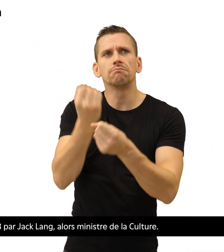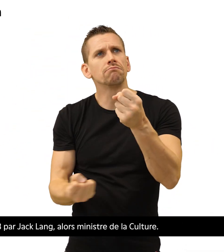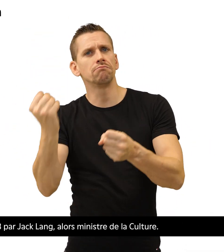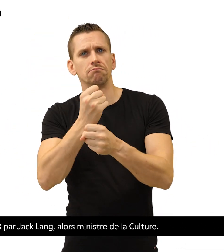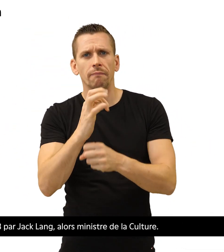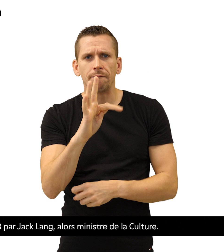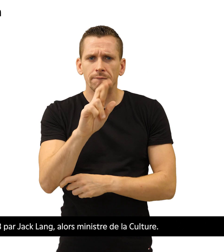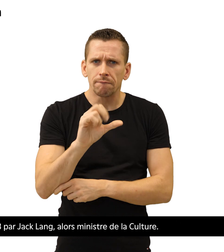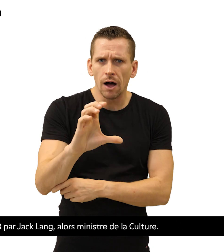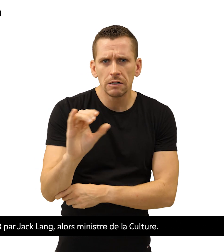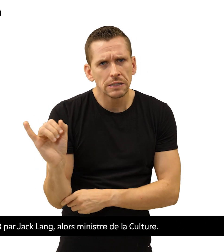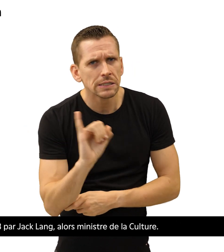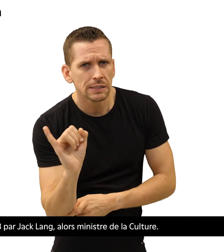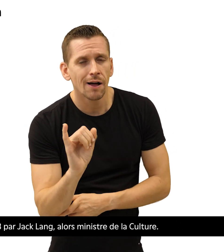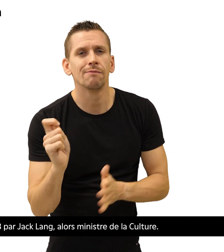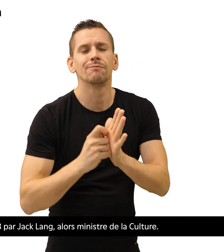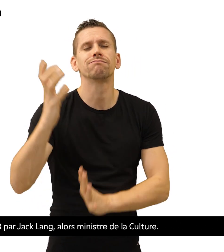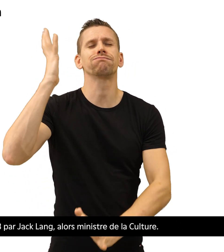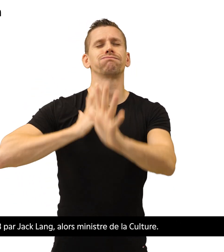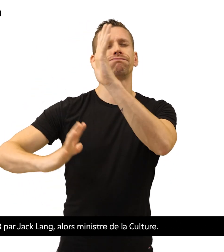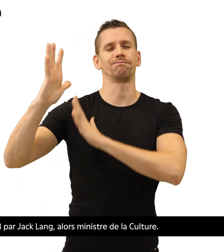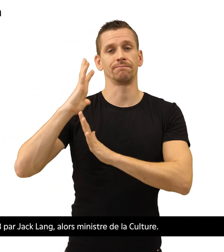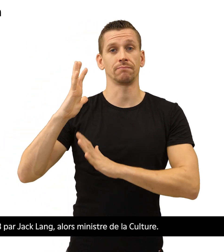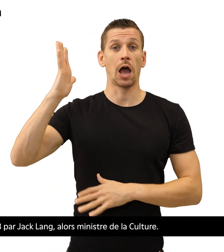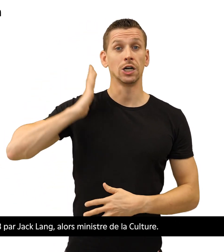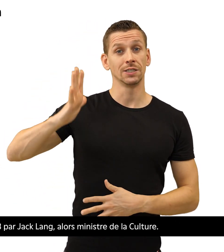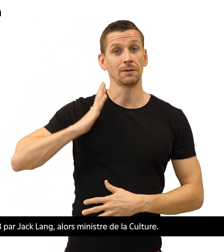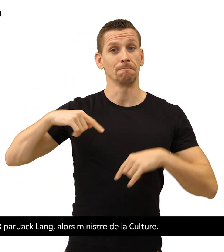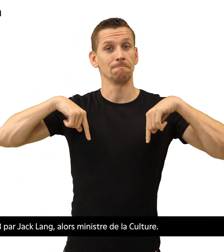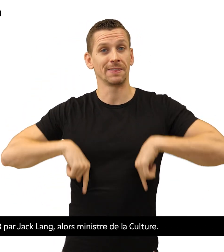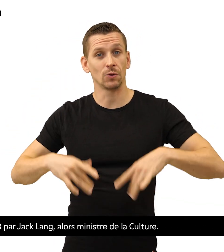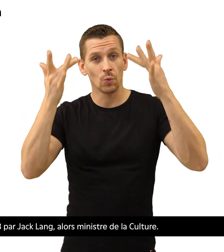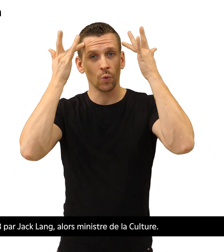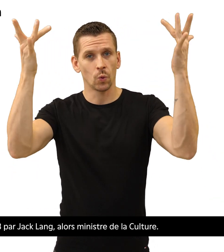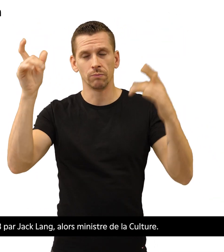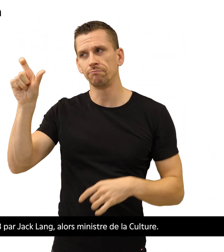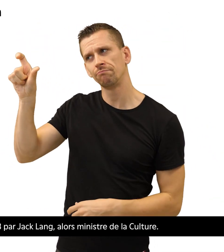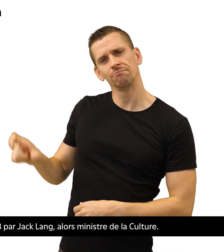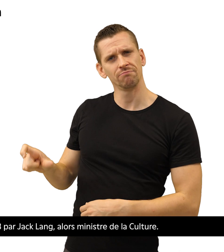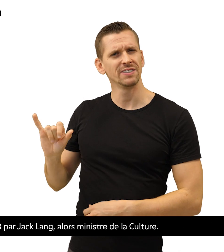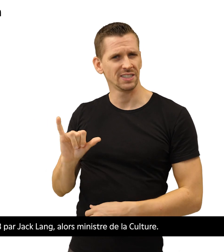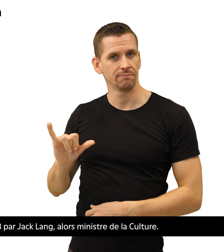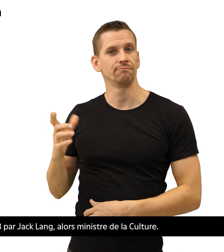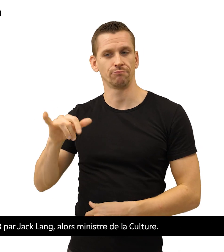Ils ont été créés en 1983 par Jacques Lang, alors ministre de la Culture.